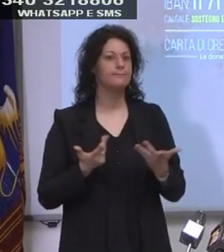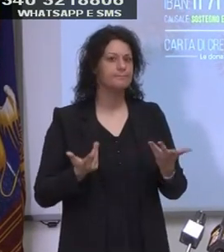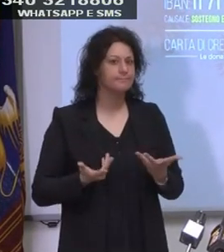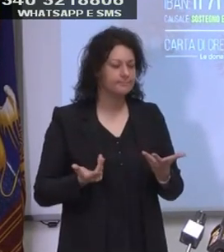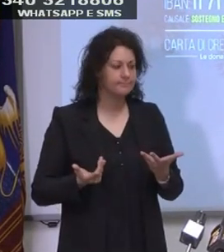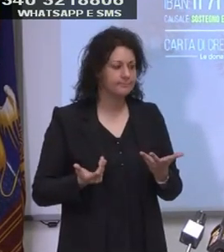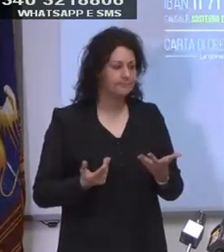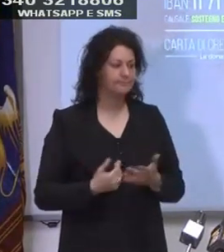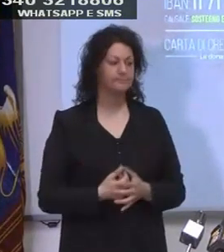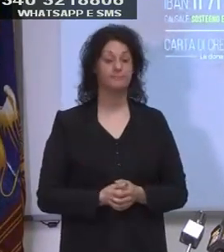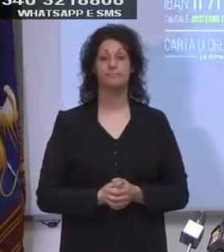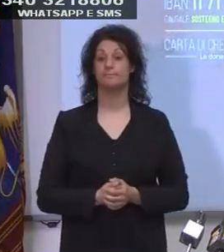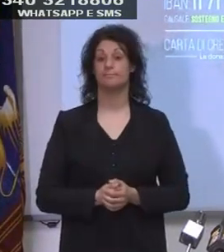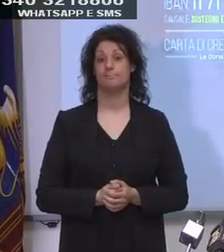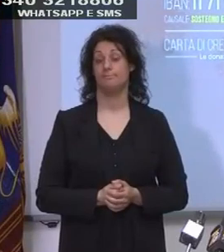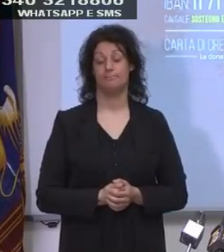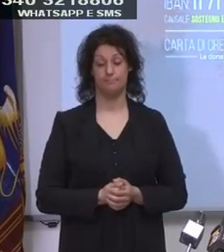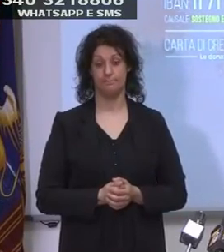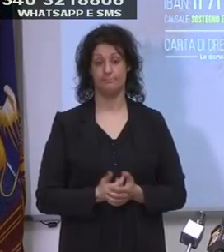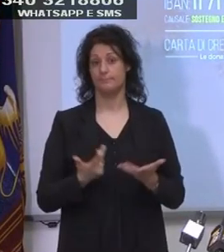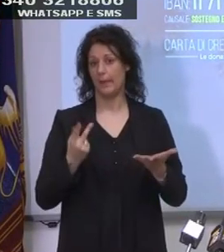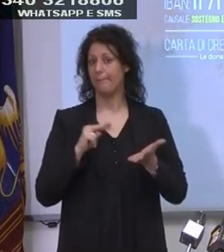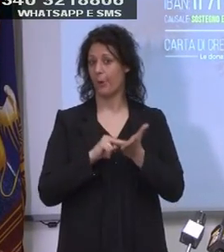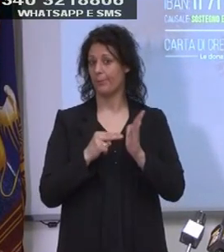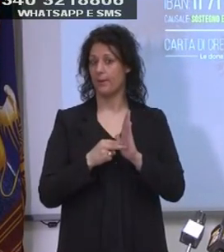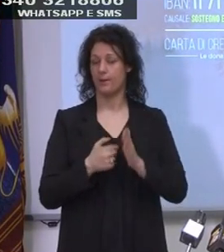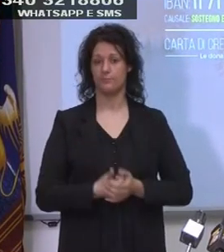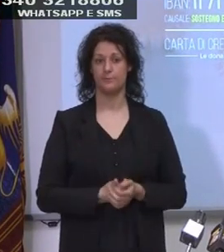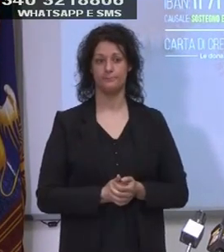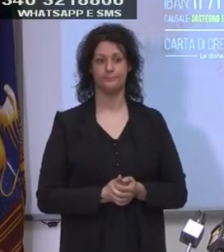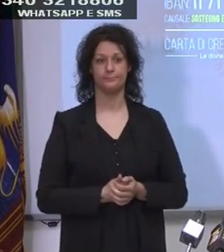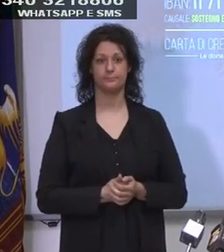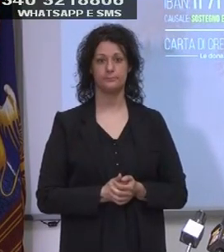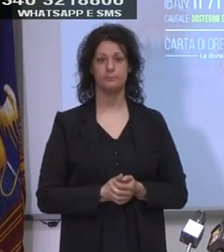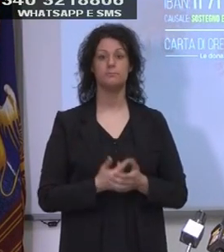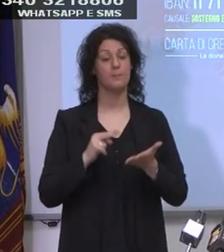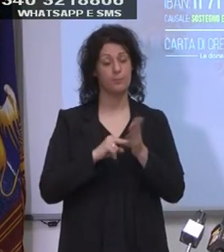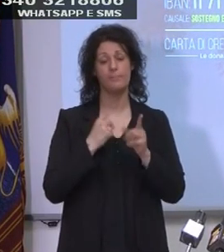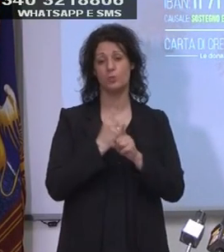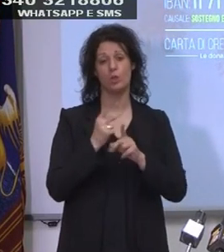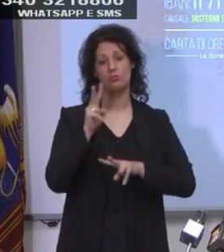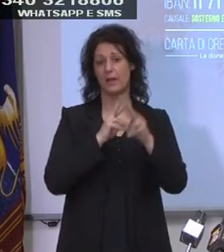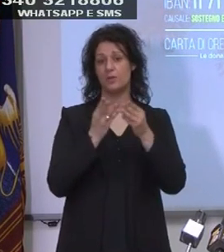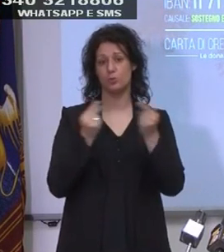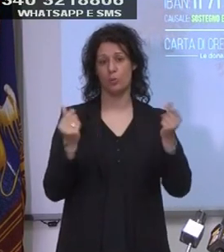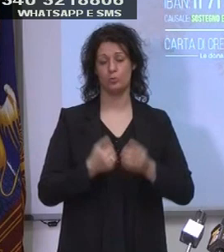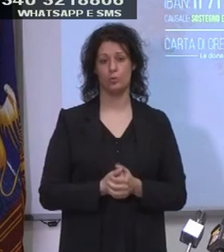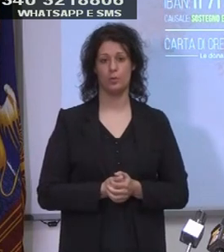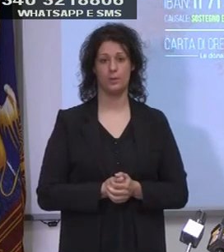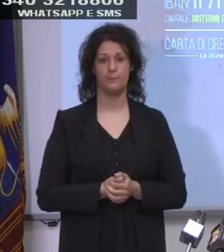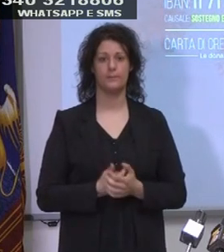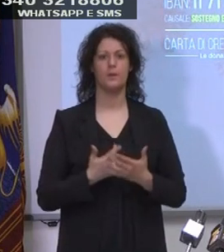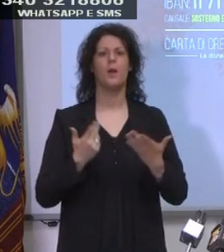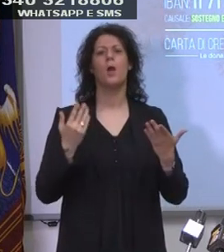cosa si sente di dire? Che va trovata una soluzione, cioè le legittime